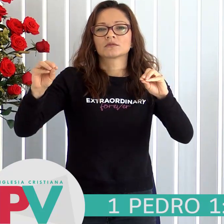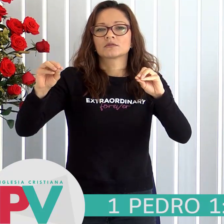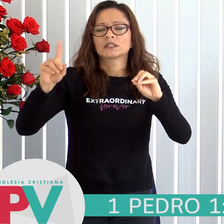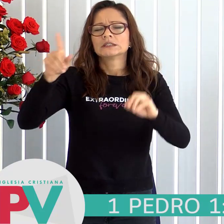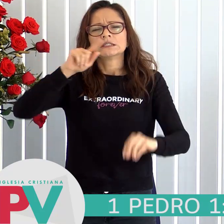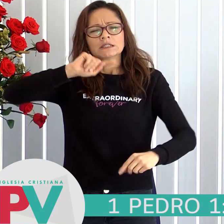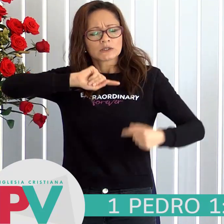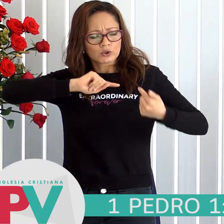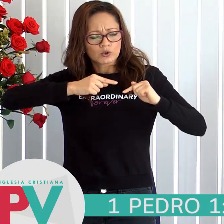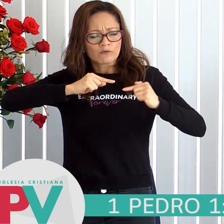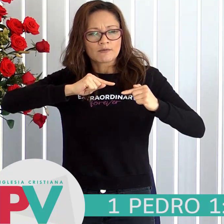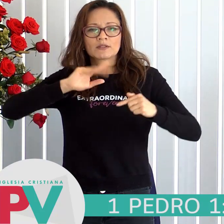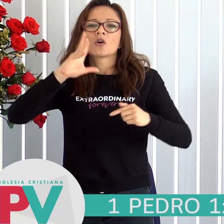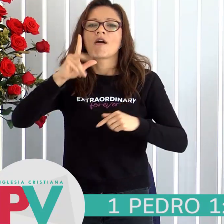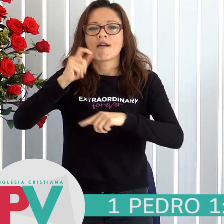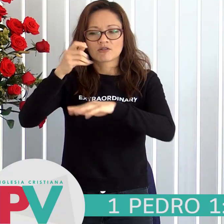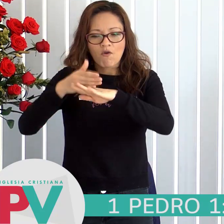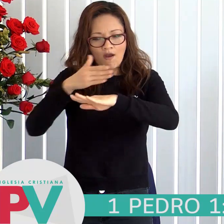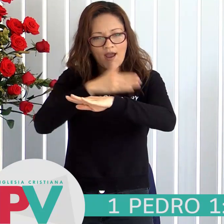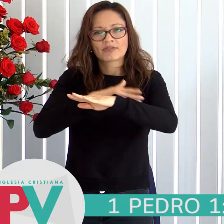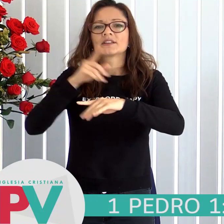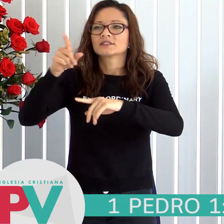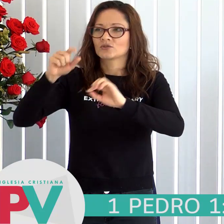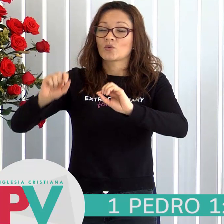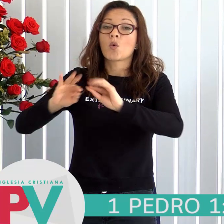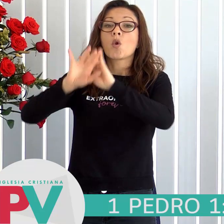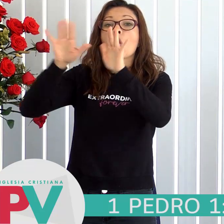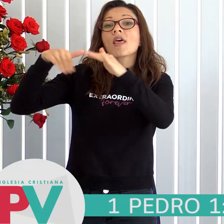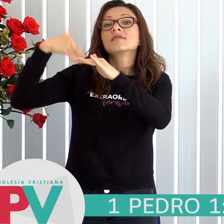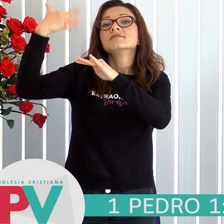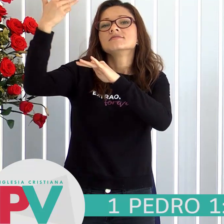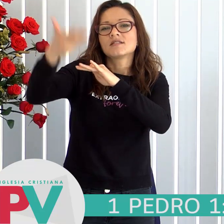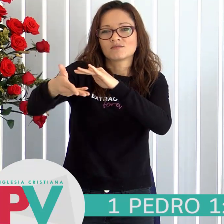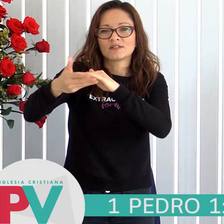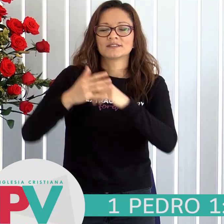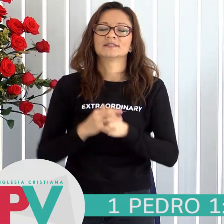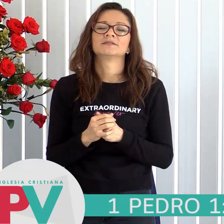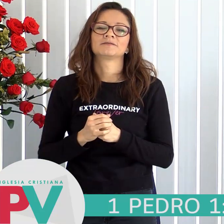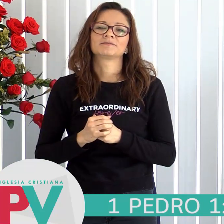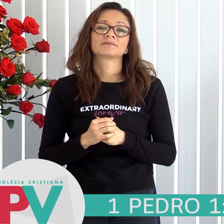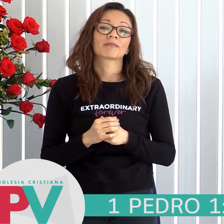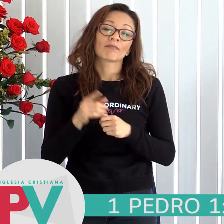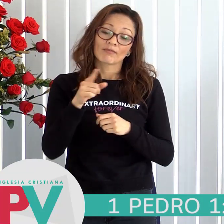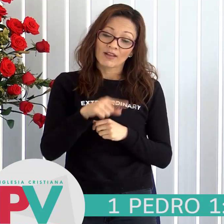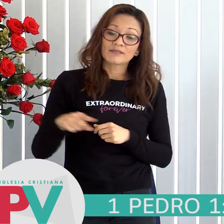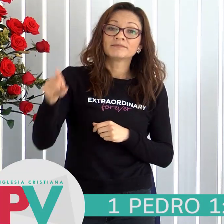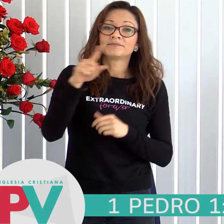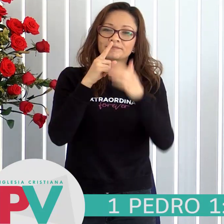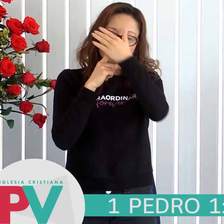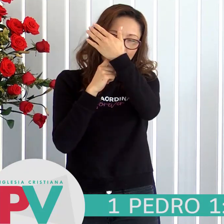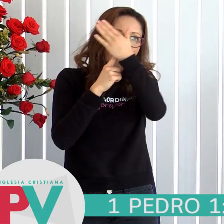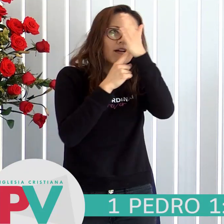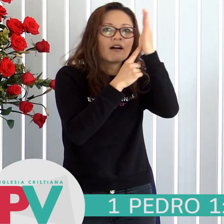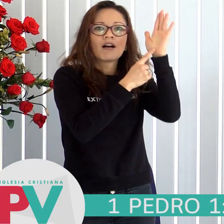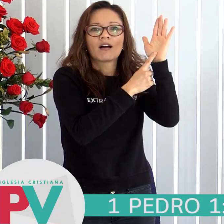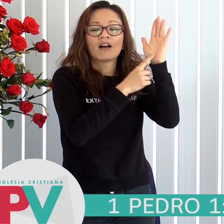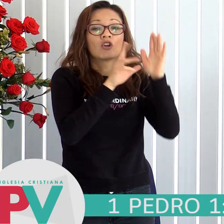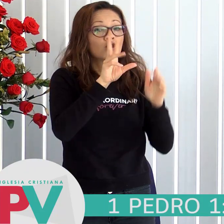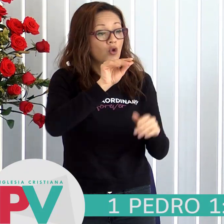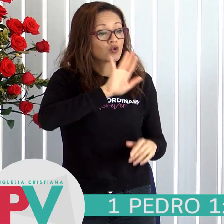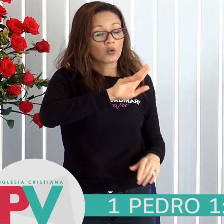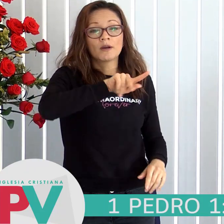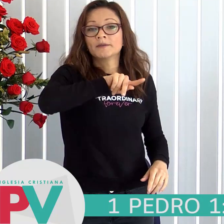los sufrimientos de Cristo y las glorias que vendrían tras ellos. A esto se les reveló que no para